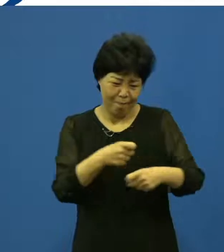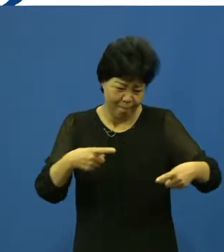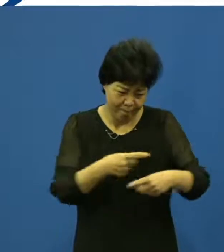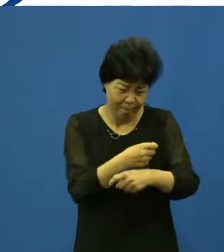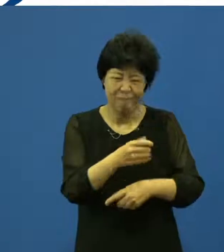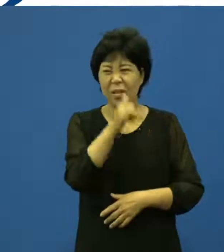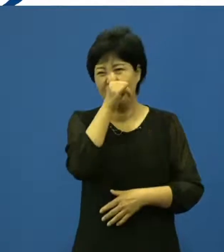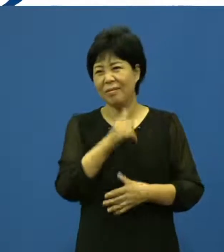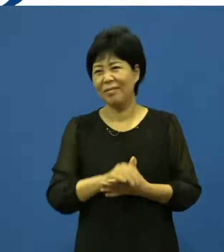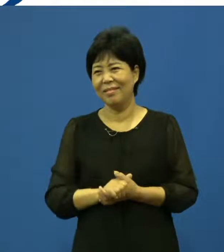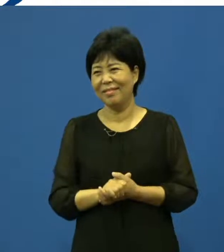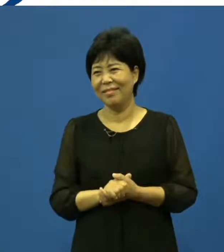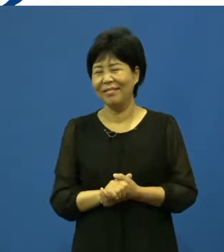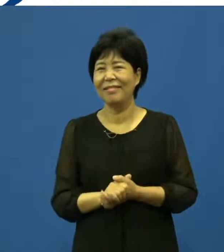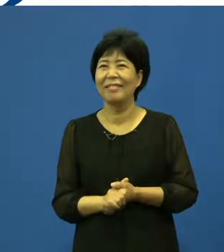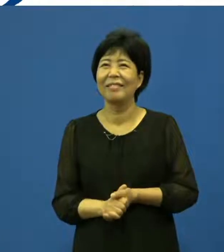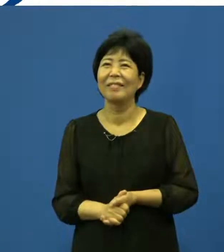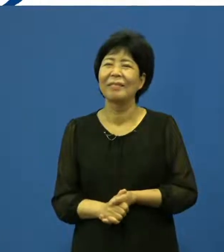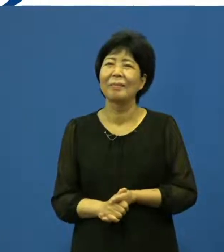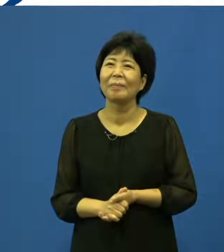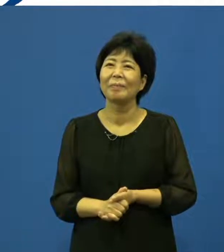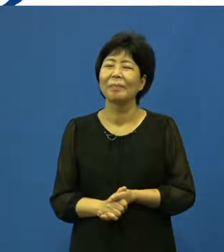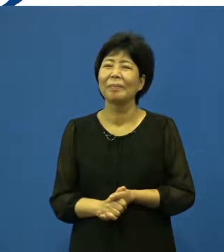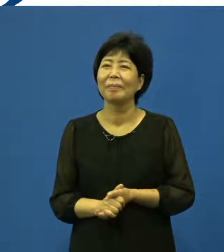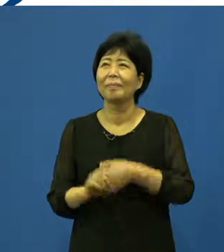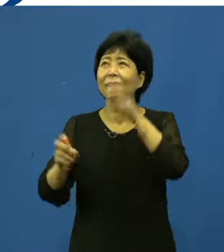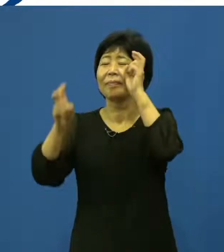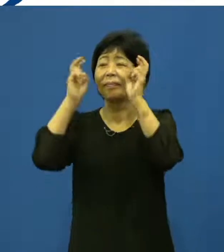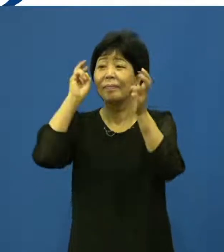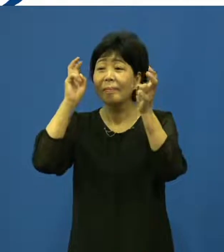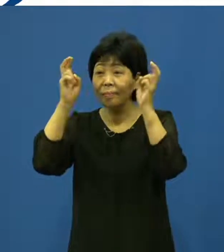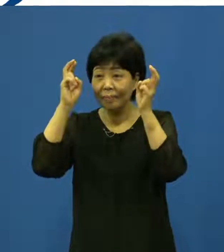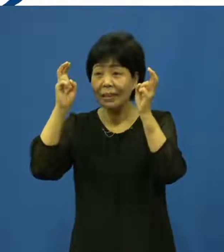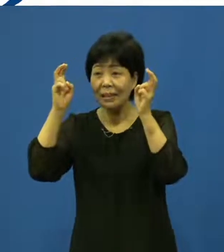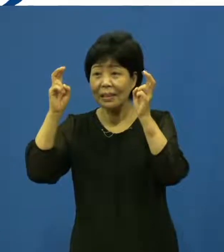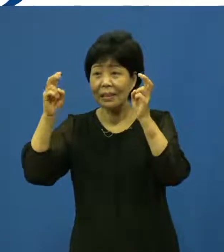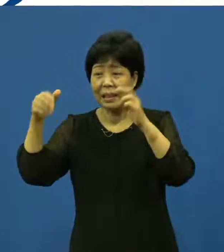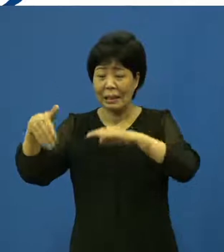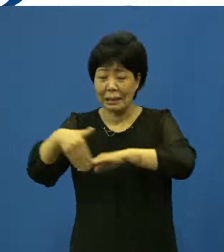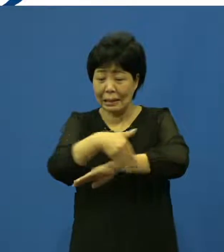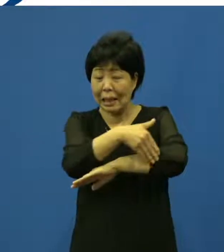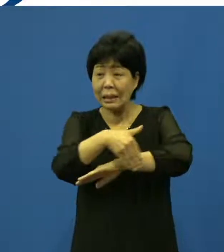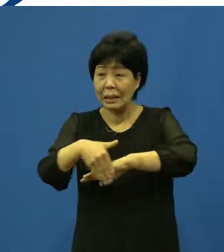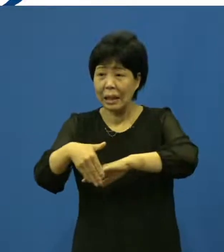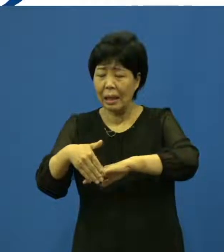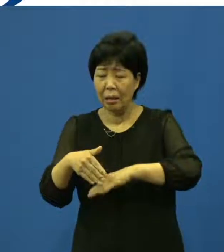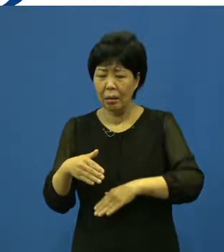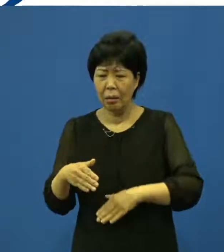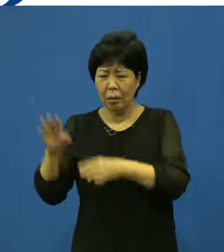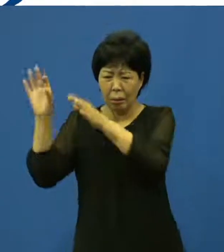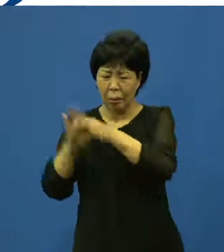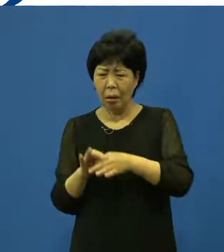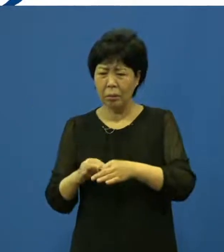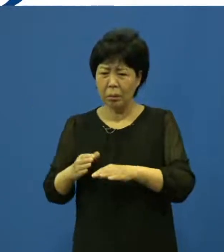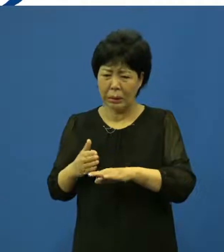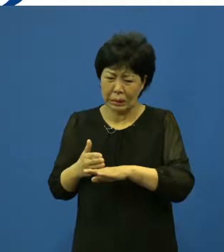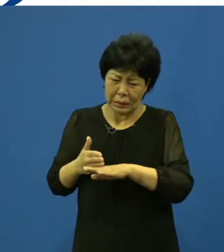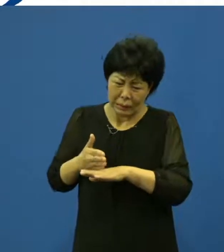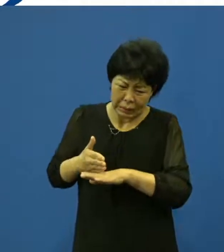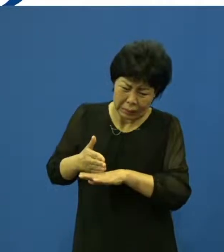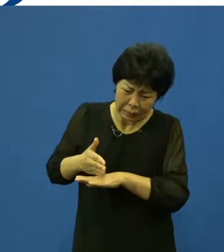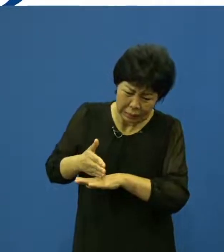받은 만큼 돌려줘야 돼요. 직장을 다니는 사람이 계속 지각을 하면 됩니까? 한없이 용서해